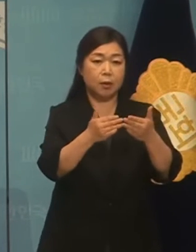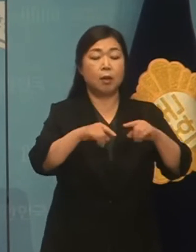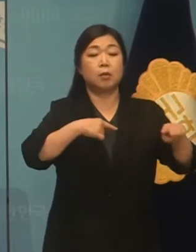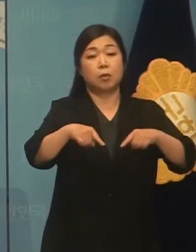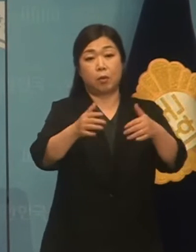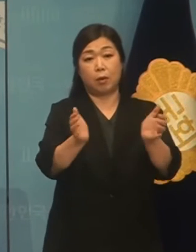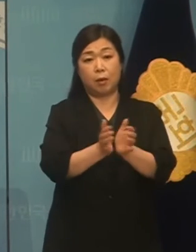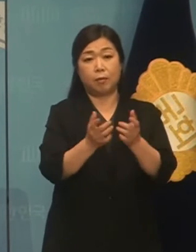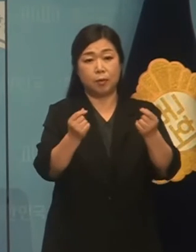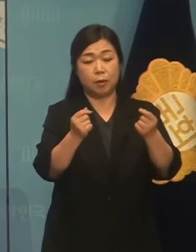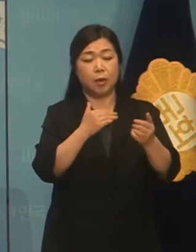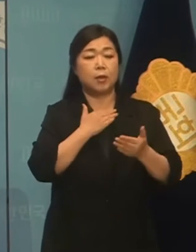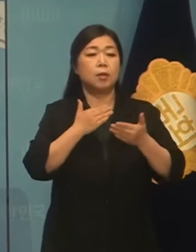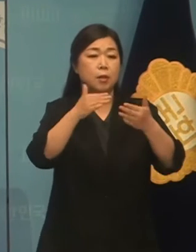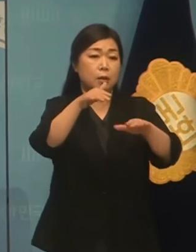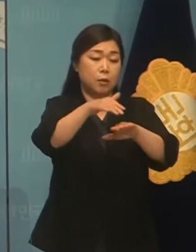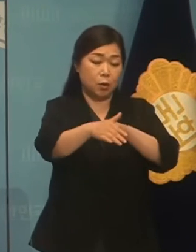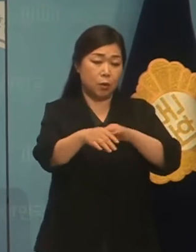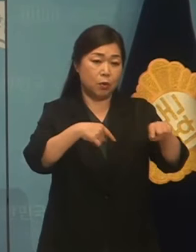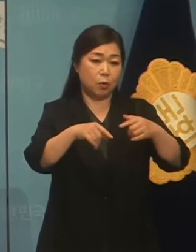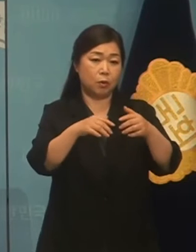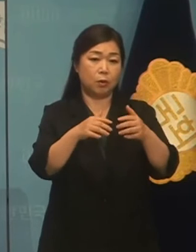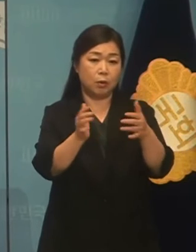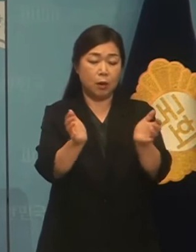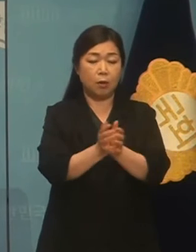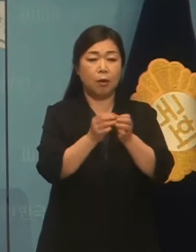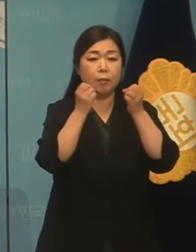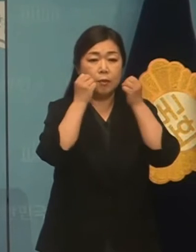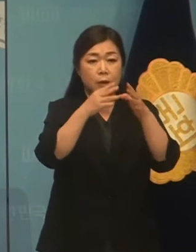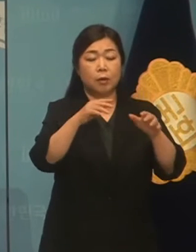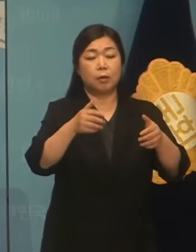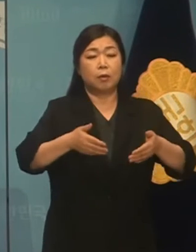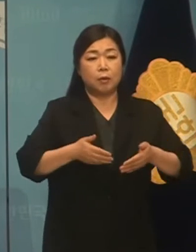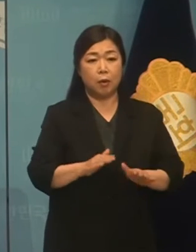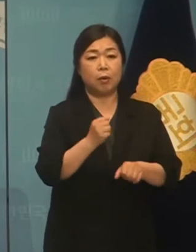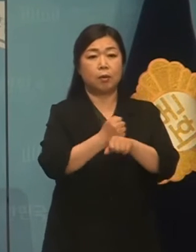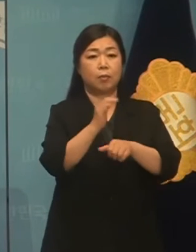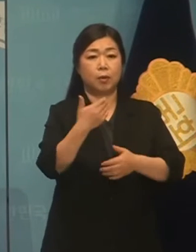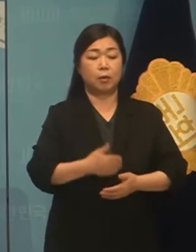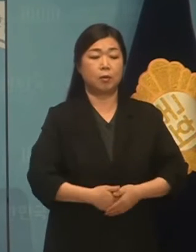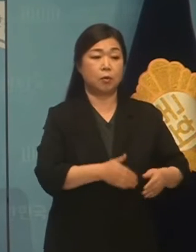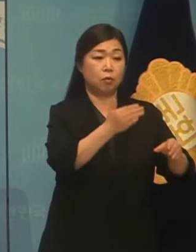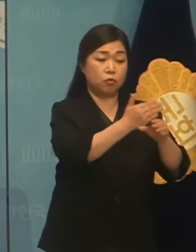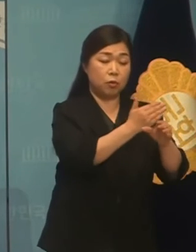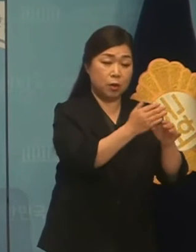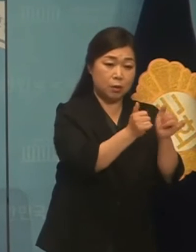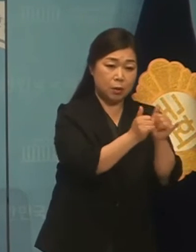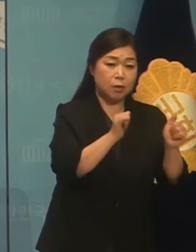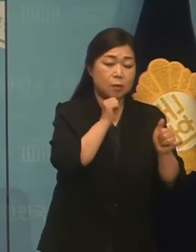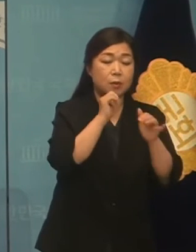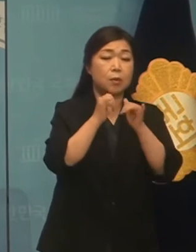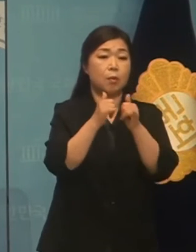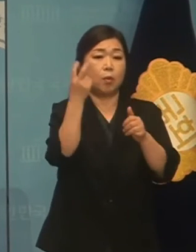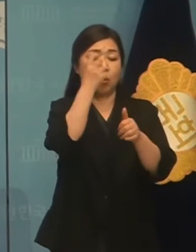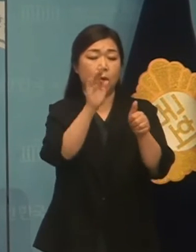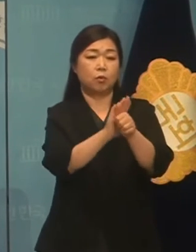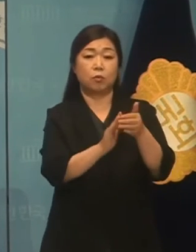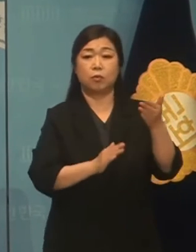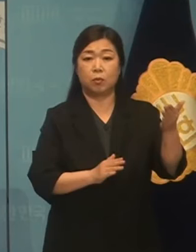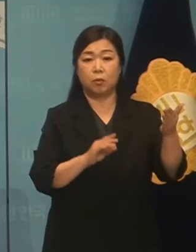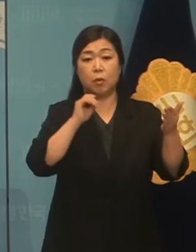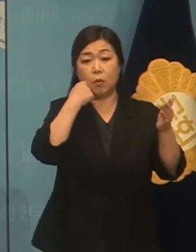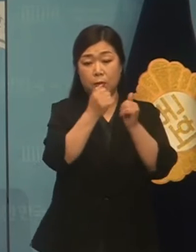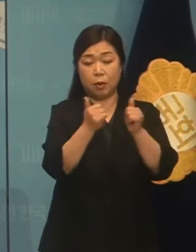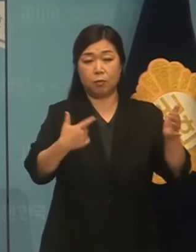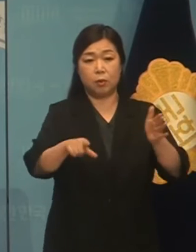정당, 희생적 정당으로 거듭나야 합니다. 중산층과 서민을 돌보는 정당, 어려운 사람들을